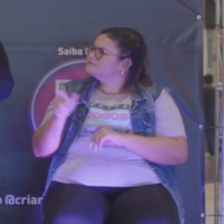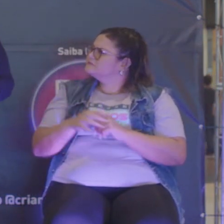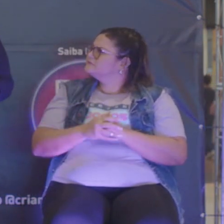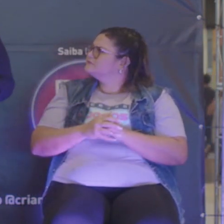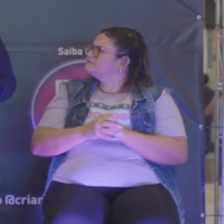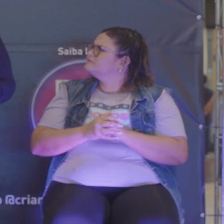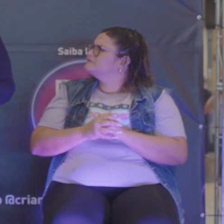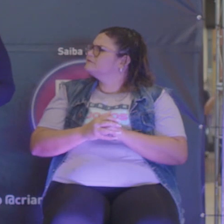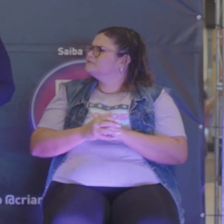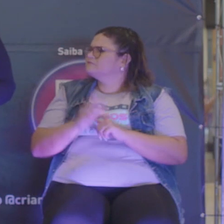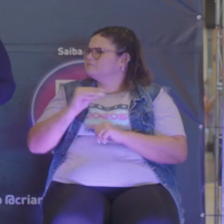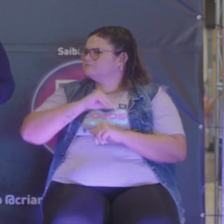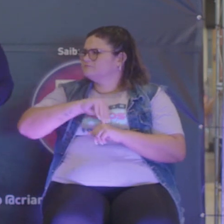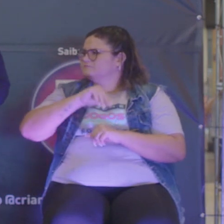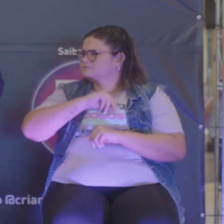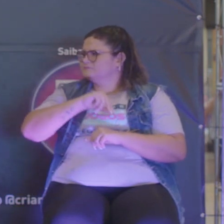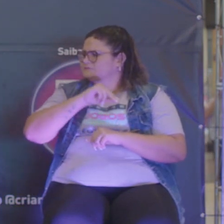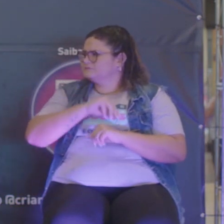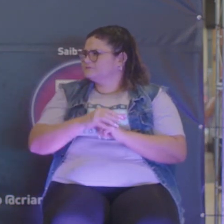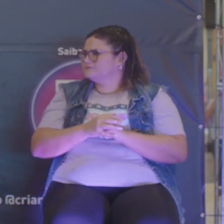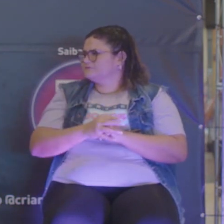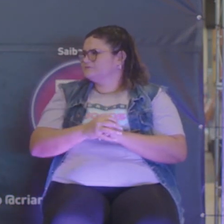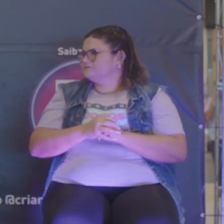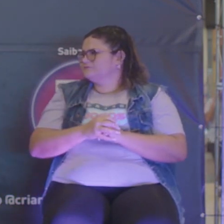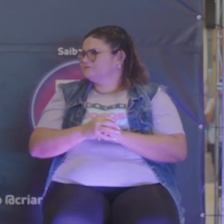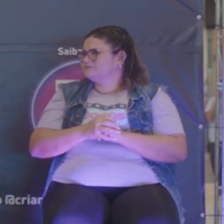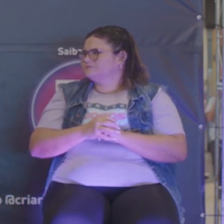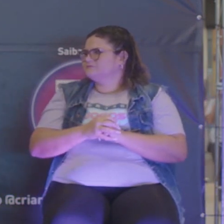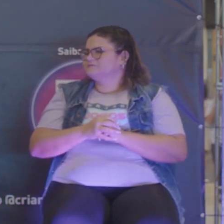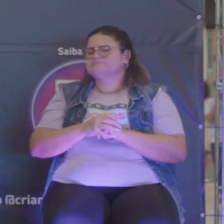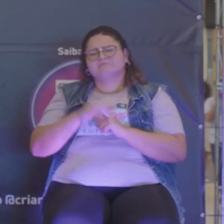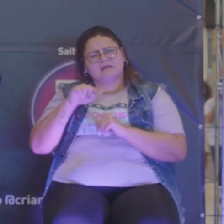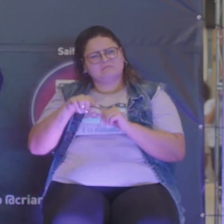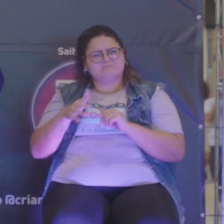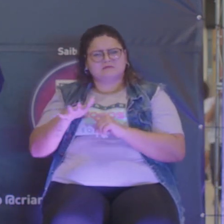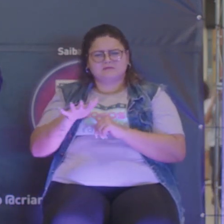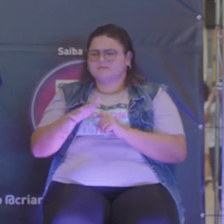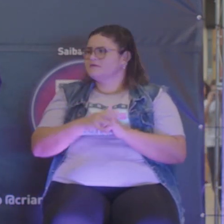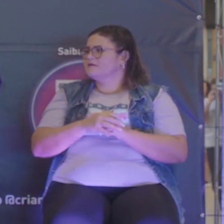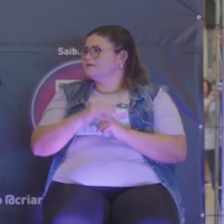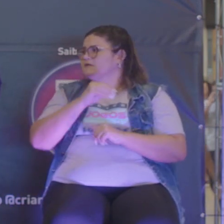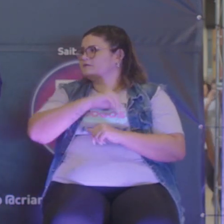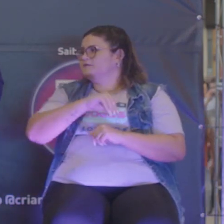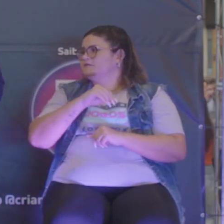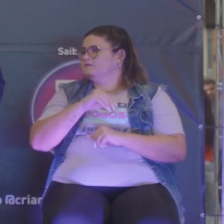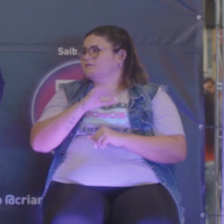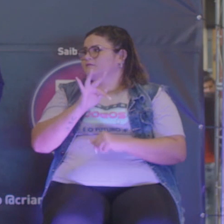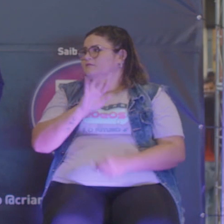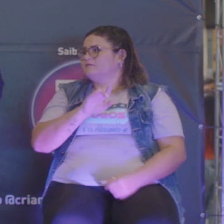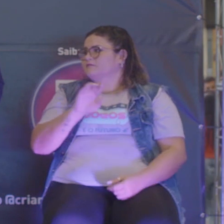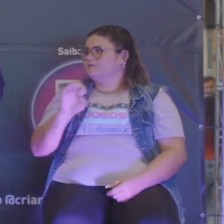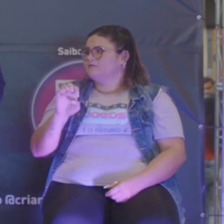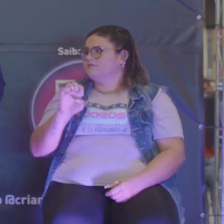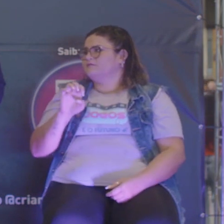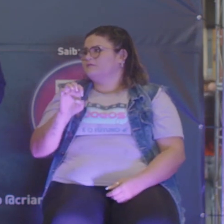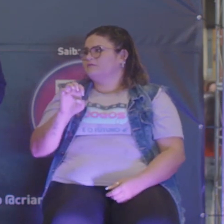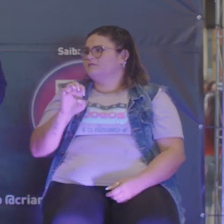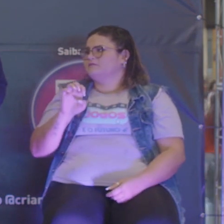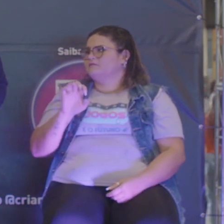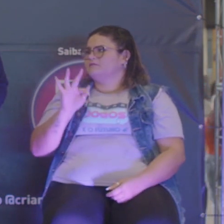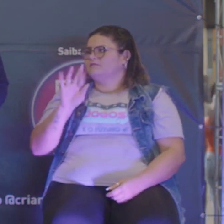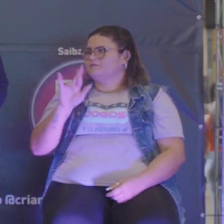que seria? Olha, a gente está falando de alto desempenho aqui. Então, um atleta de Free Fire hoje, um atleta de League of Legends, quem aí